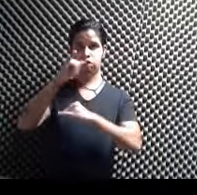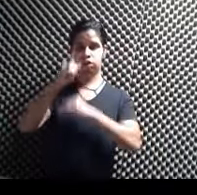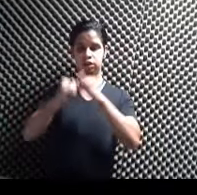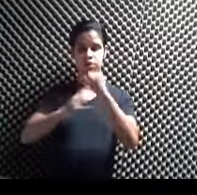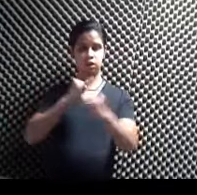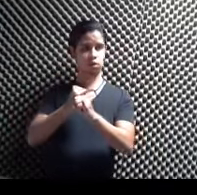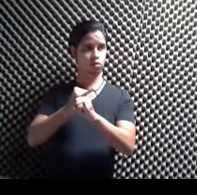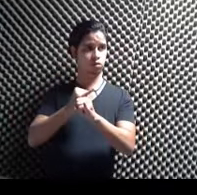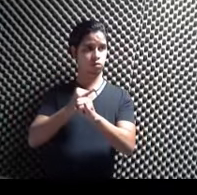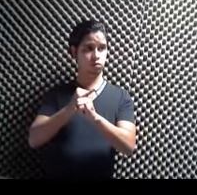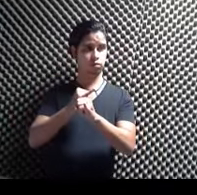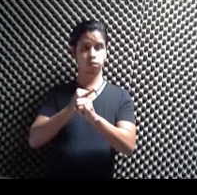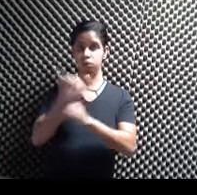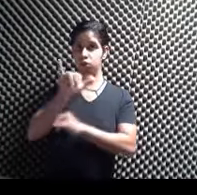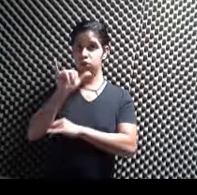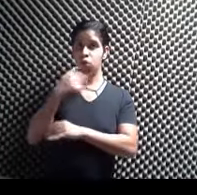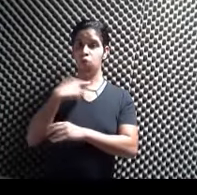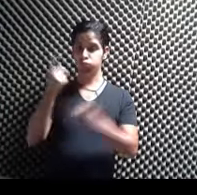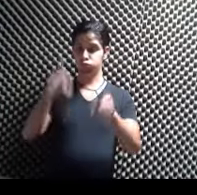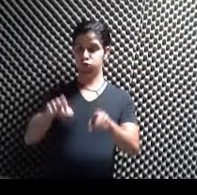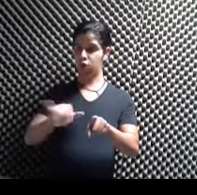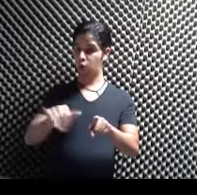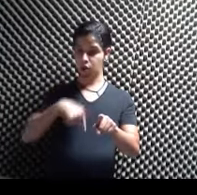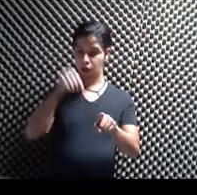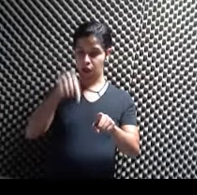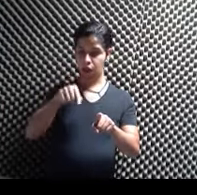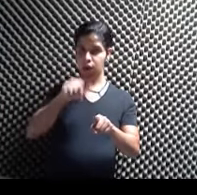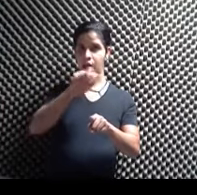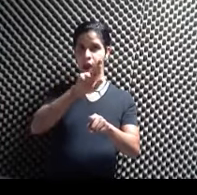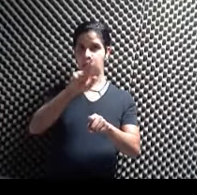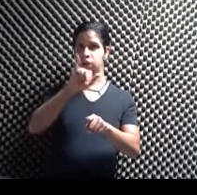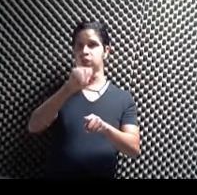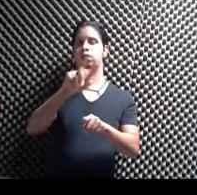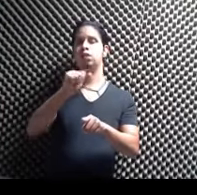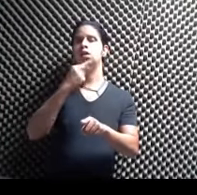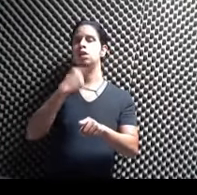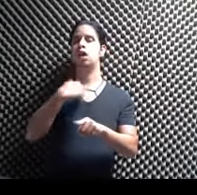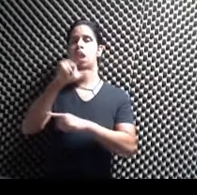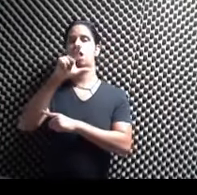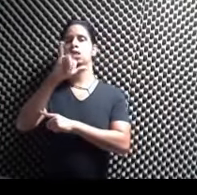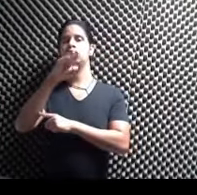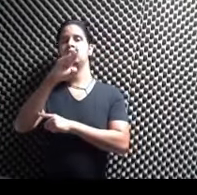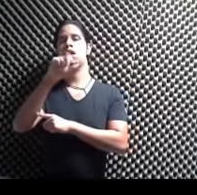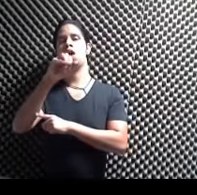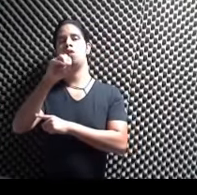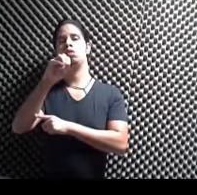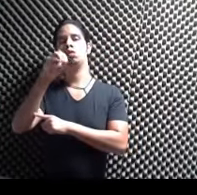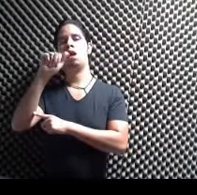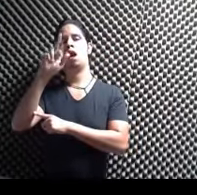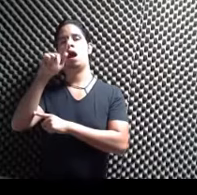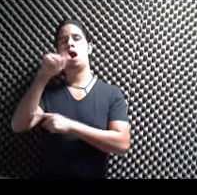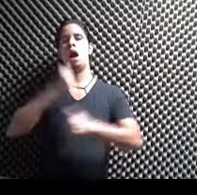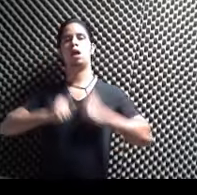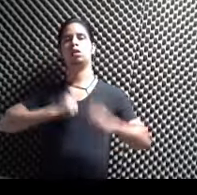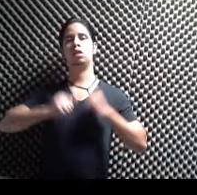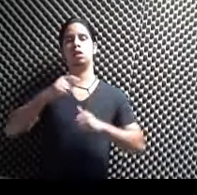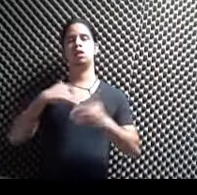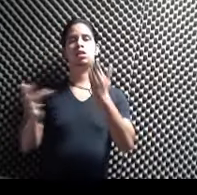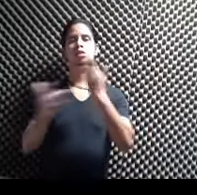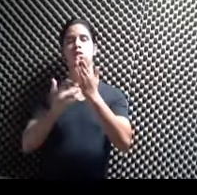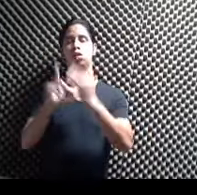es en el Arribi también? En el, sí, en el Francisco Arribi. Mira tú. Y en el Liceo de Arte y Tecnología. Empezando hoy. Hay exhibición